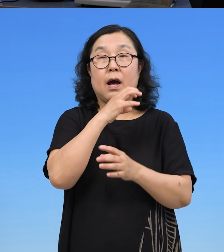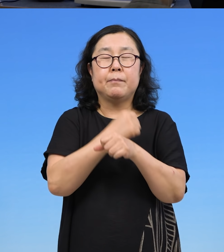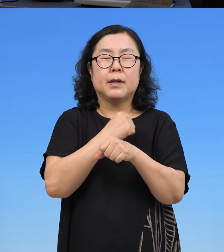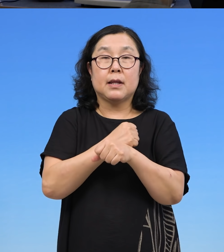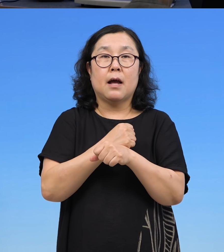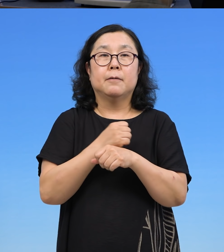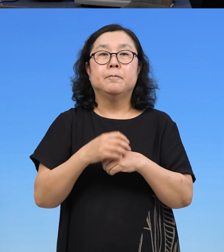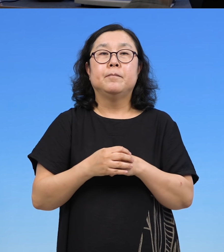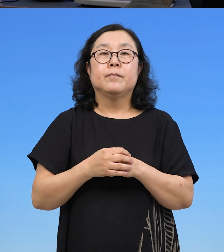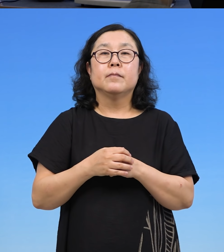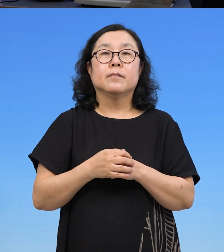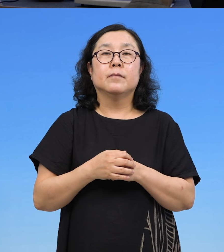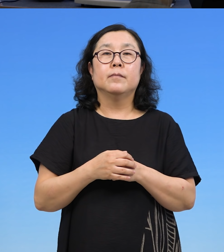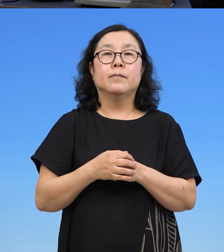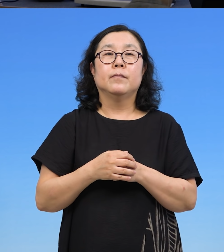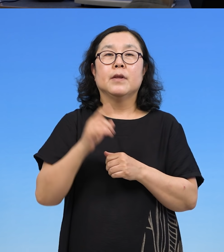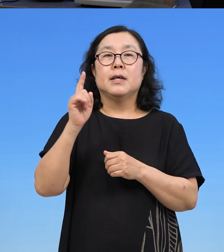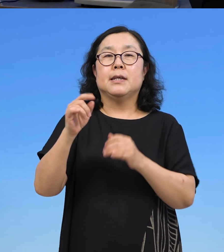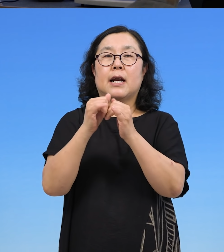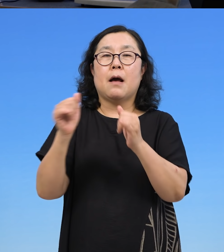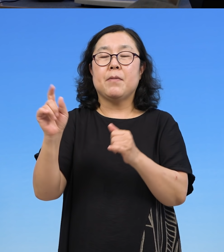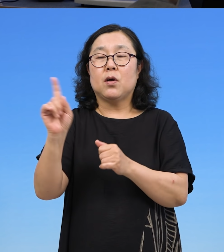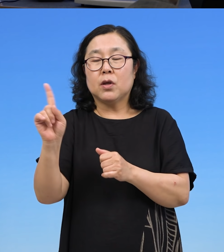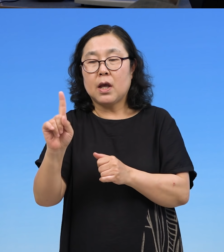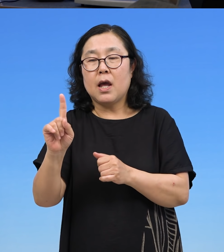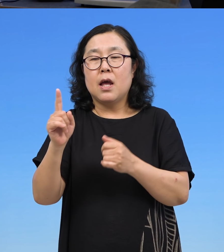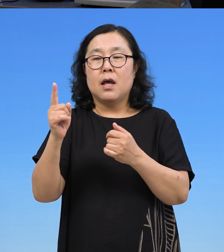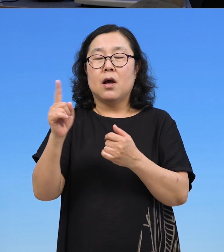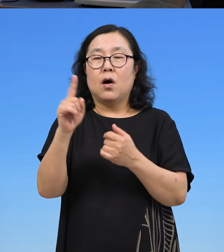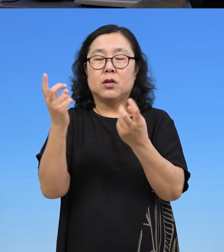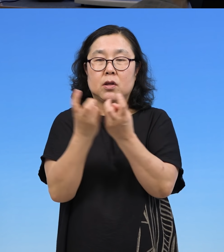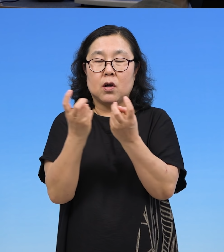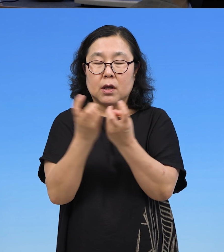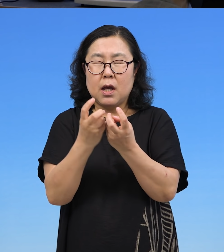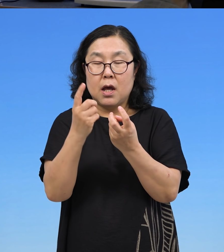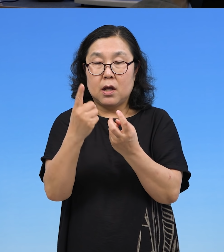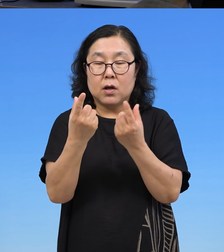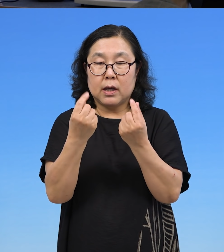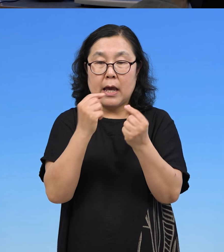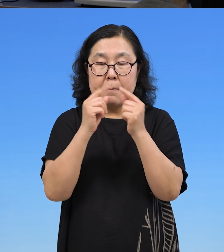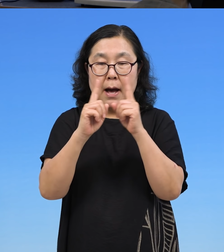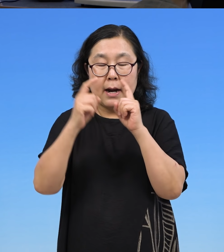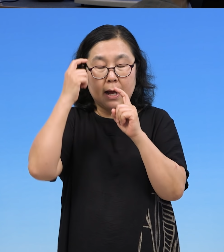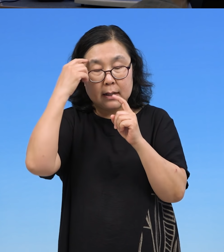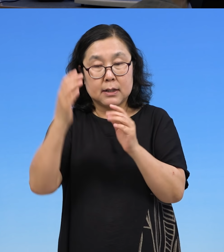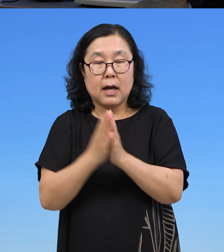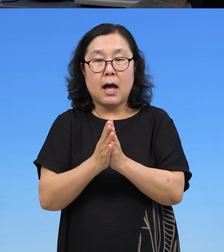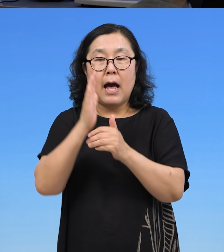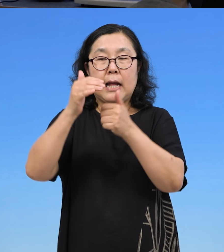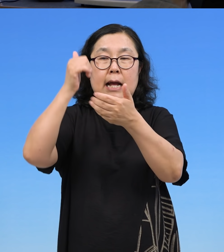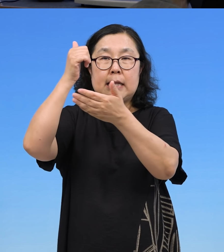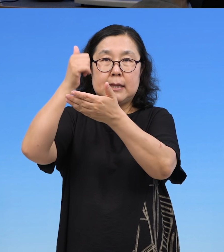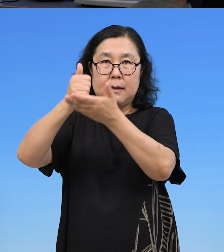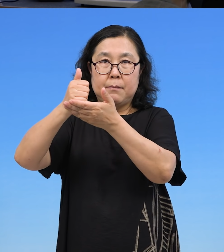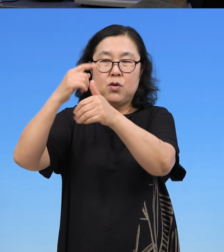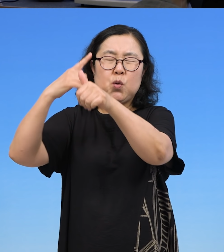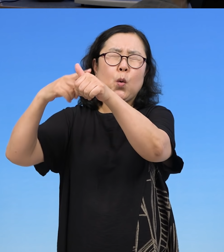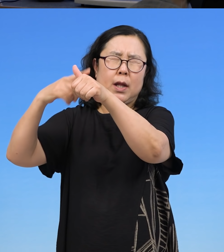아닙니까? 7절에 보니까 그 서기관들이 이렇게 마음으로 항변해요 이 사람이 예수님입니다 이 사람이 어찌 이렇게 말하는가?